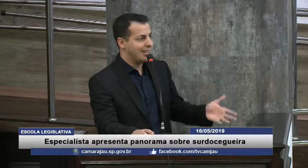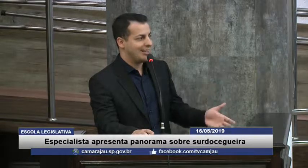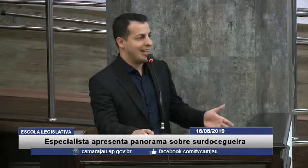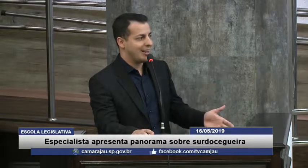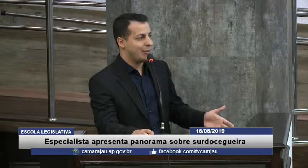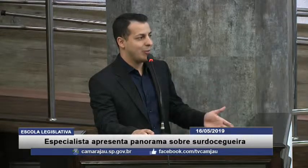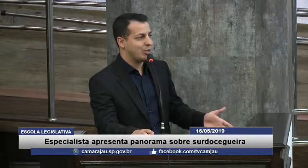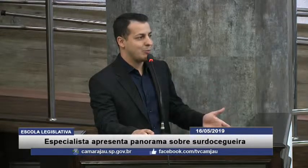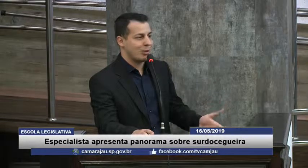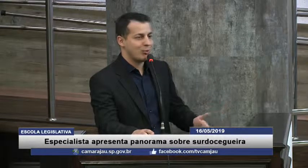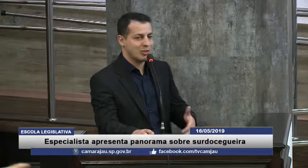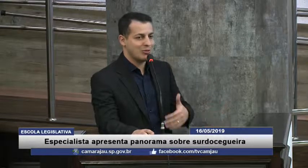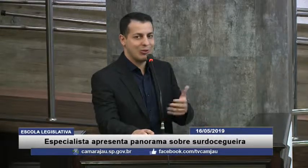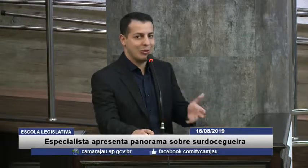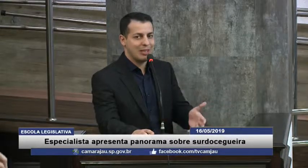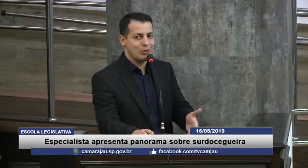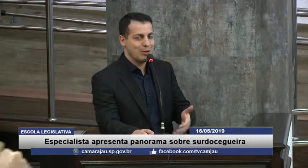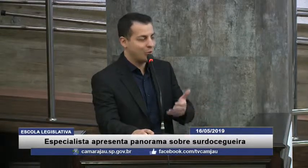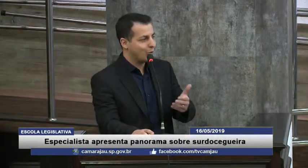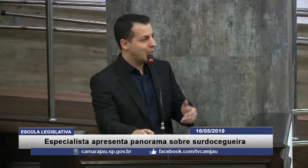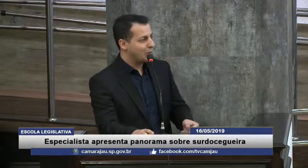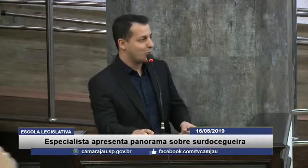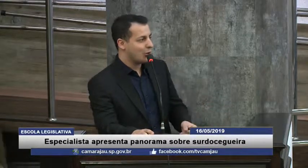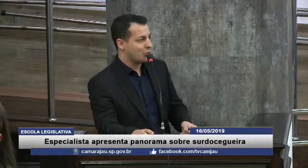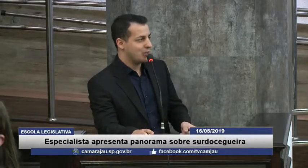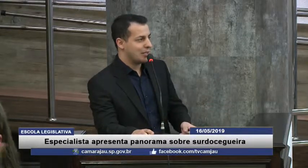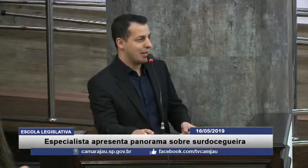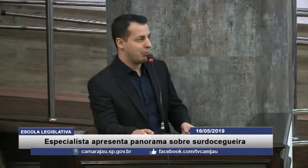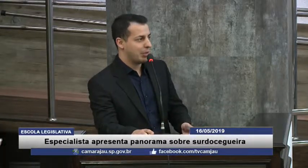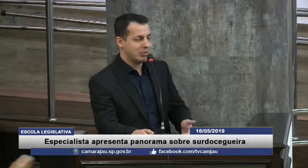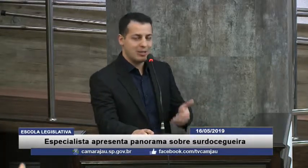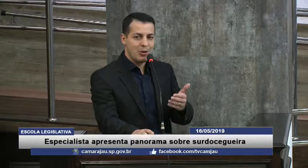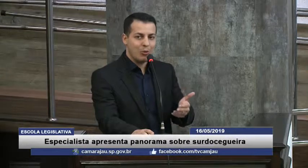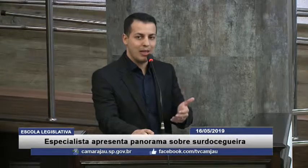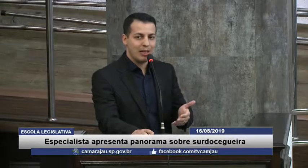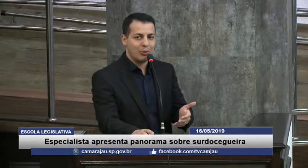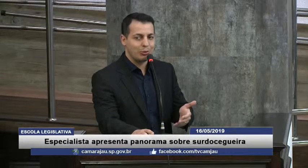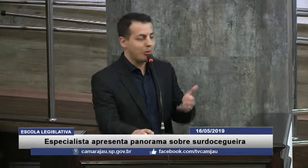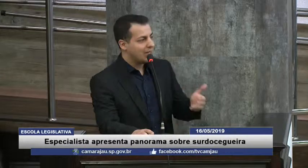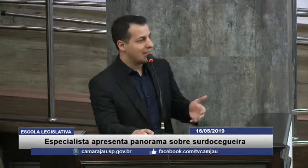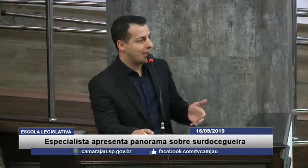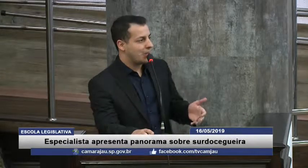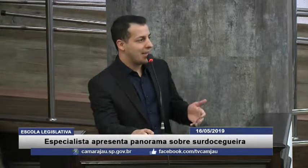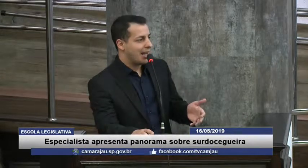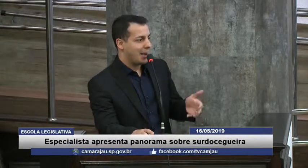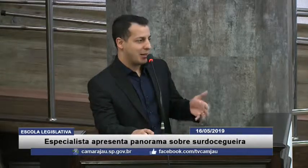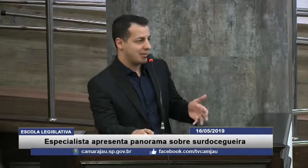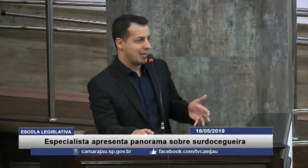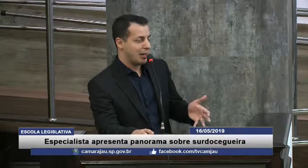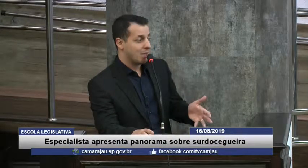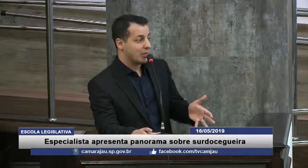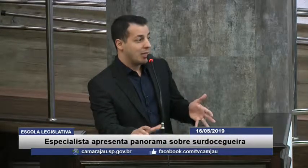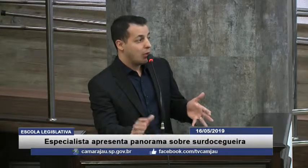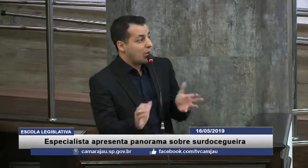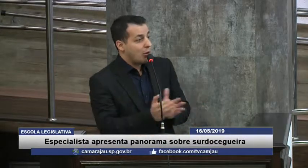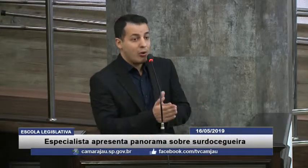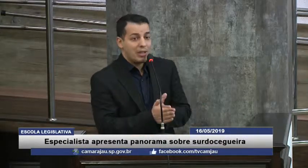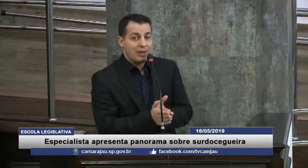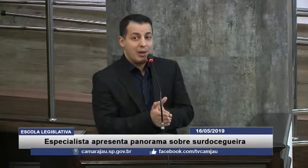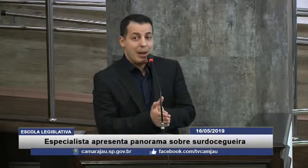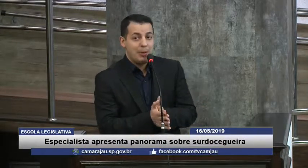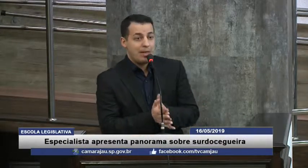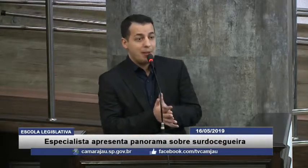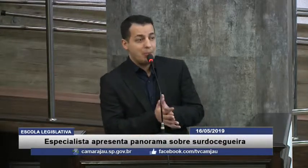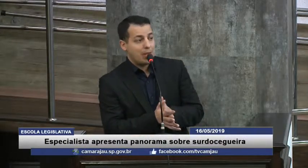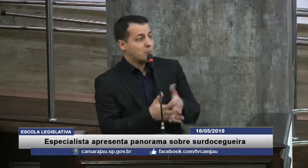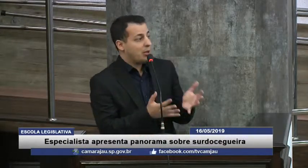só vir até a Câmara Municipal que vocês vão ter o atendimento dos nossos intérpretes, o Adalto e também a Marcela. Eu quero agora